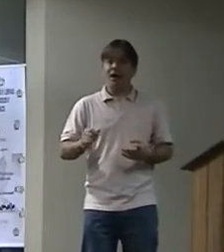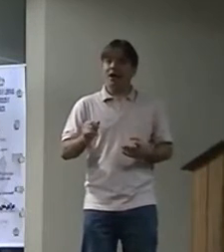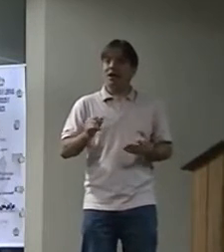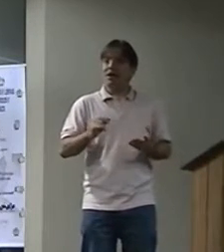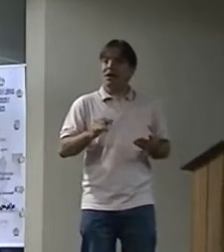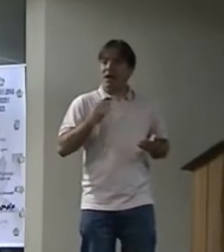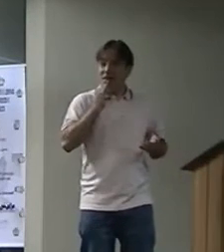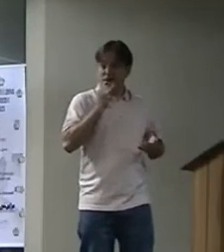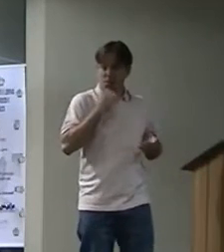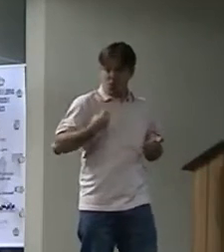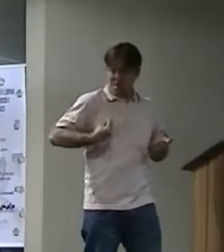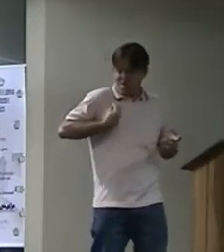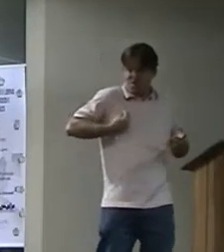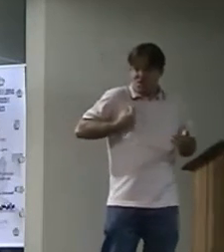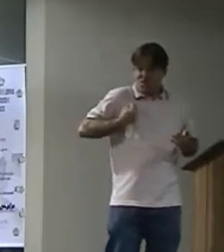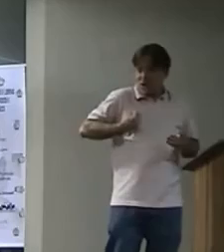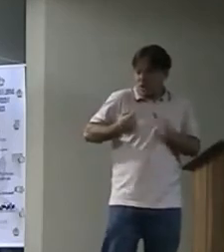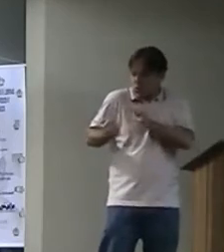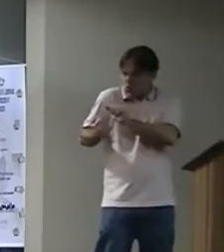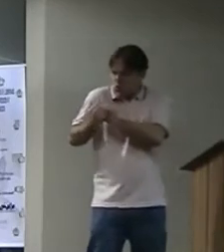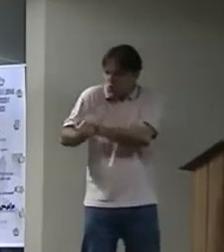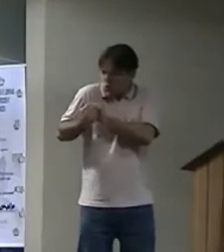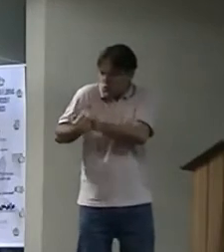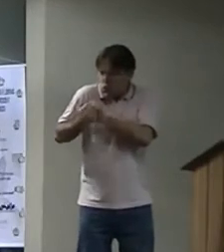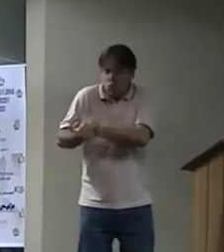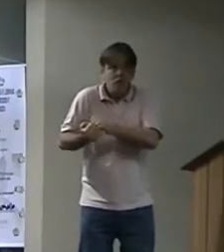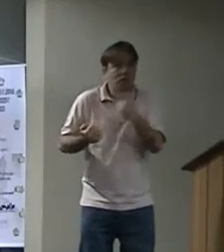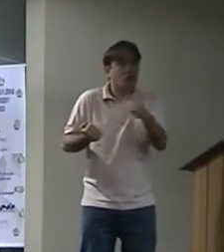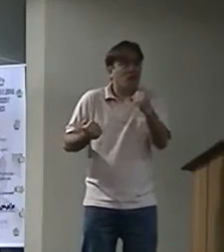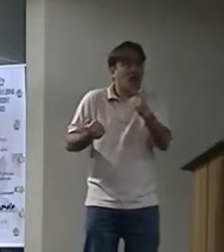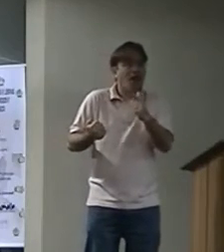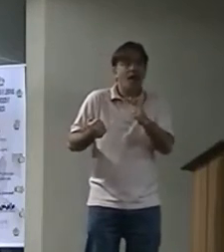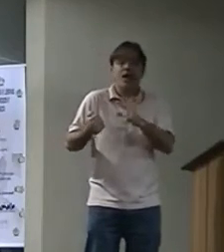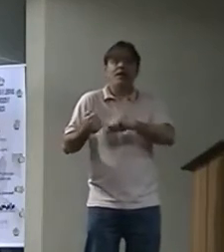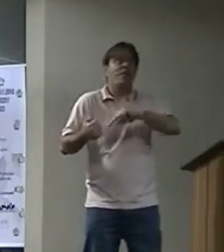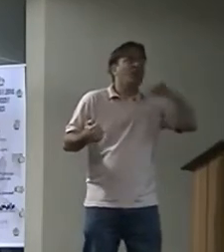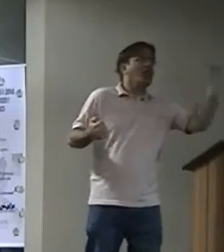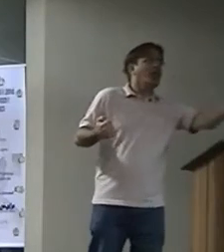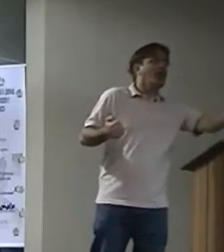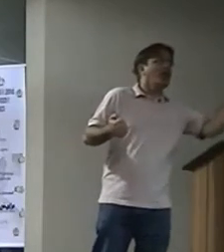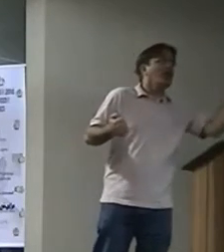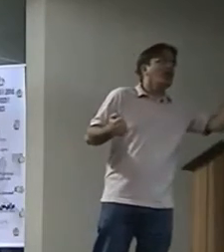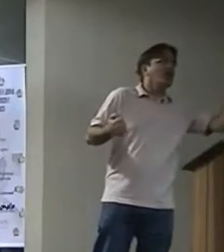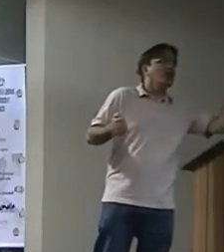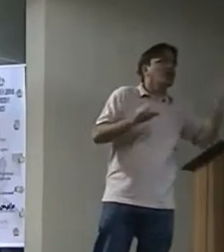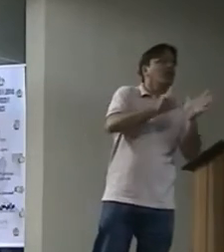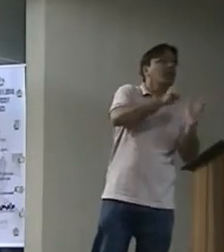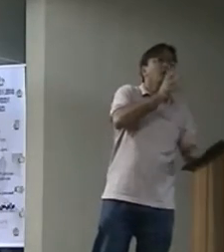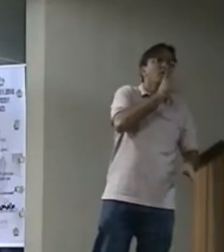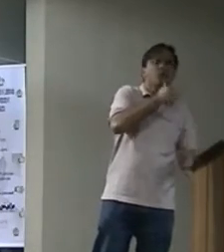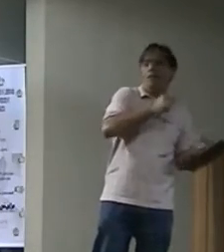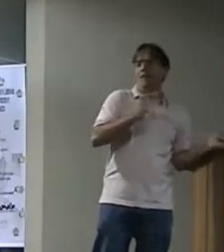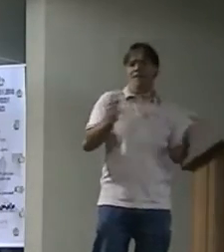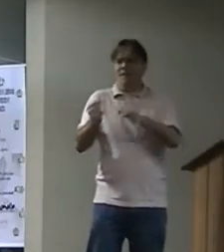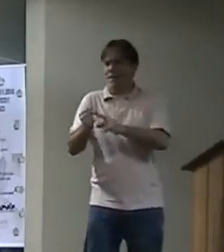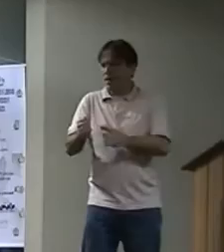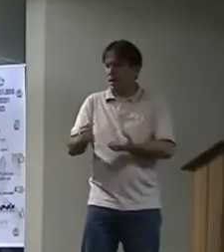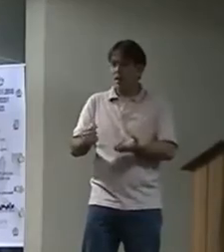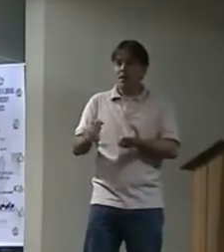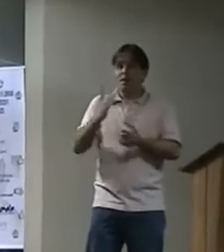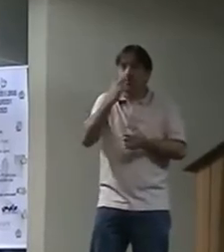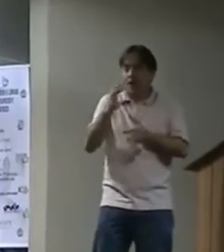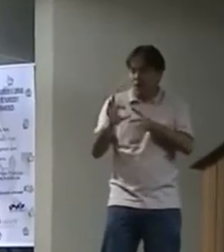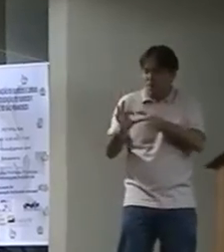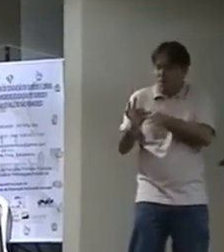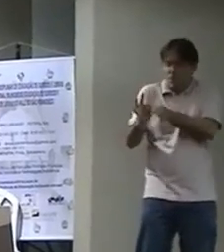vínculo. Então, é na família que começa isso. Então, trata-se de um processo que vai do nascer ao morrer,